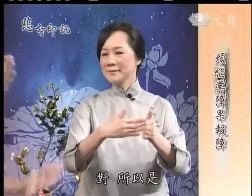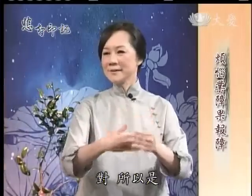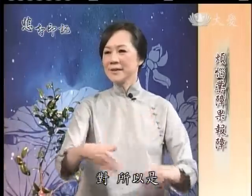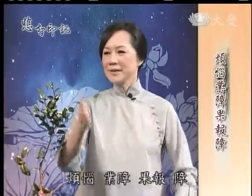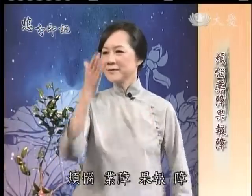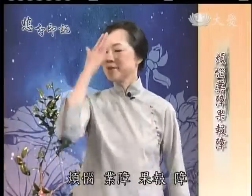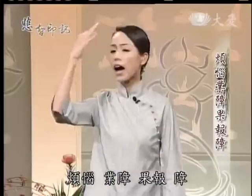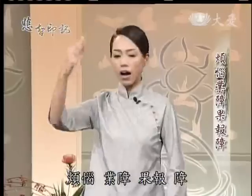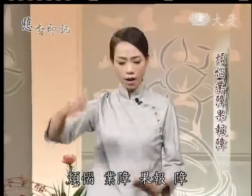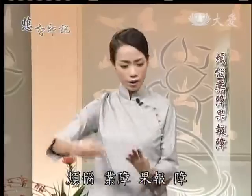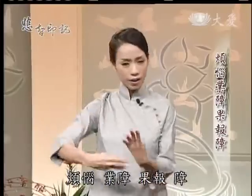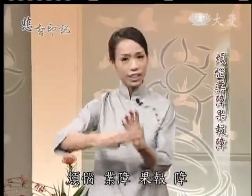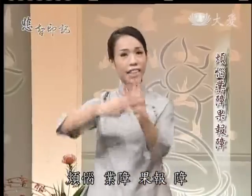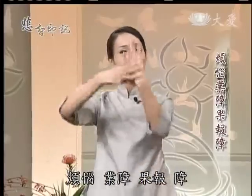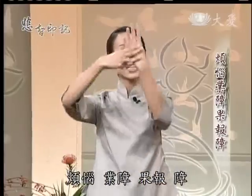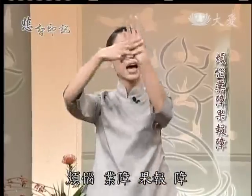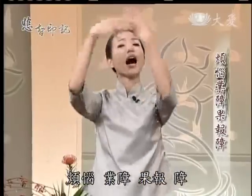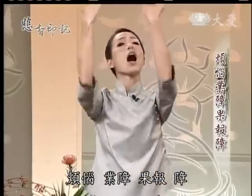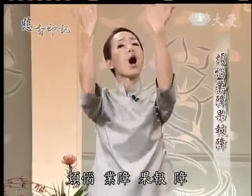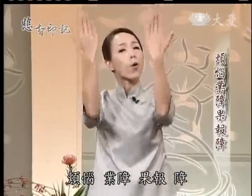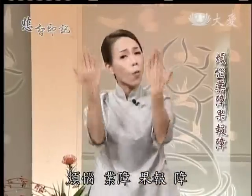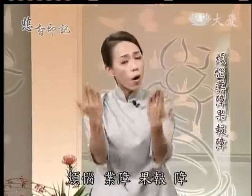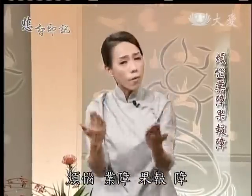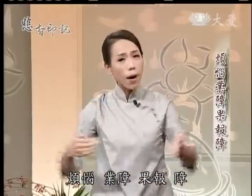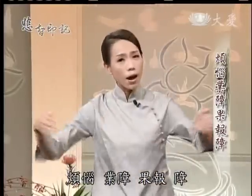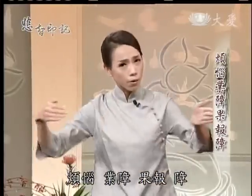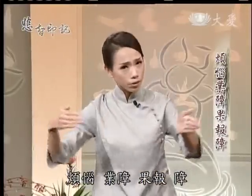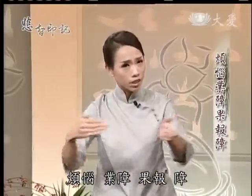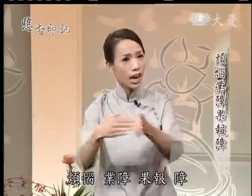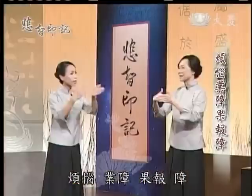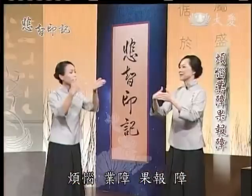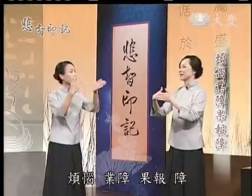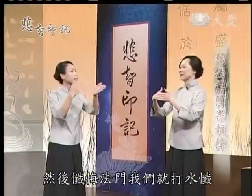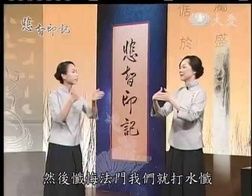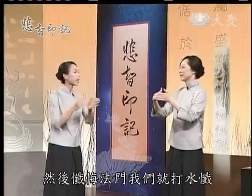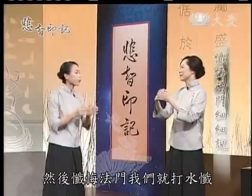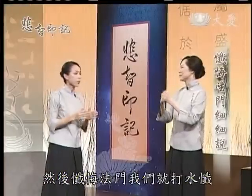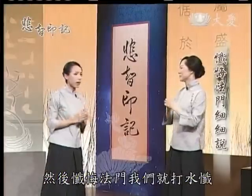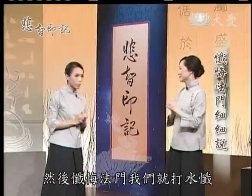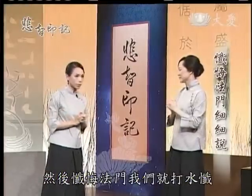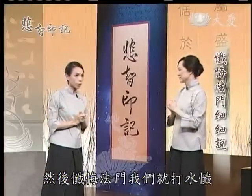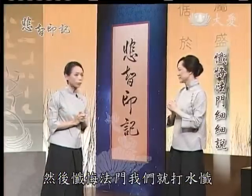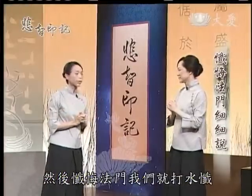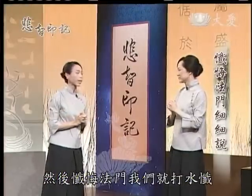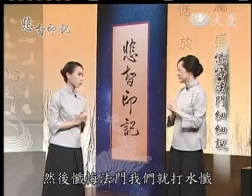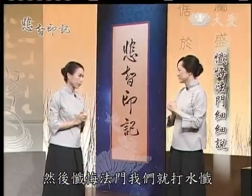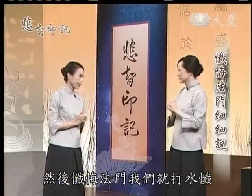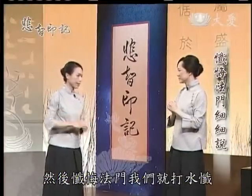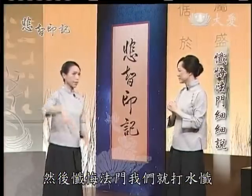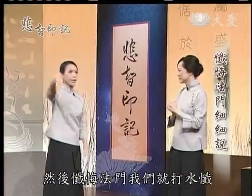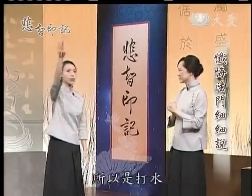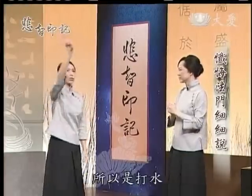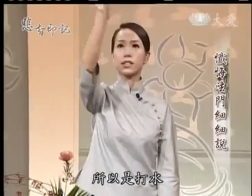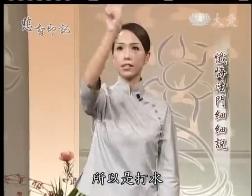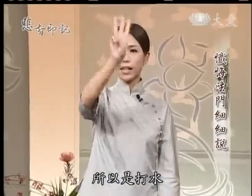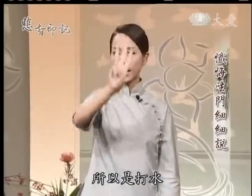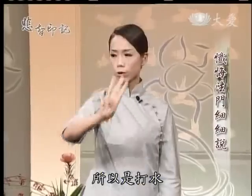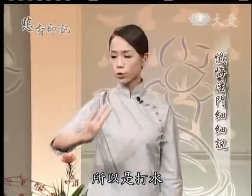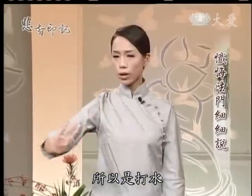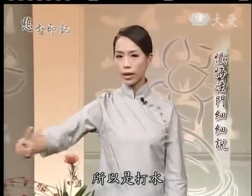是烦恼 业障 果报障，然后忏悔法门呢我们就打水忏，所以是打